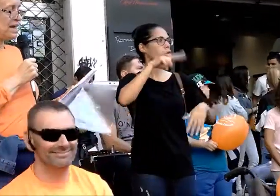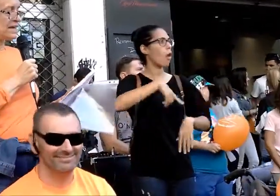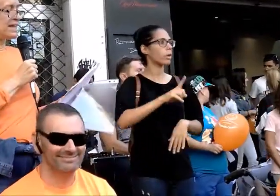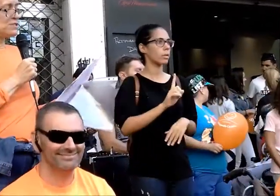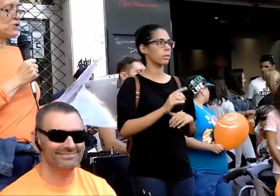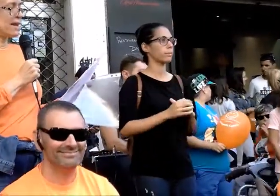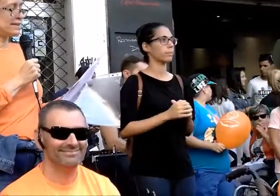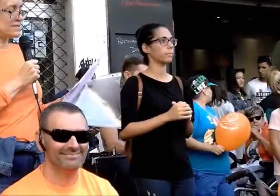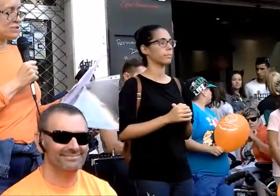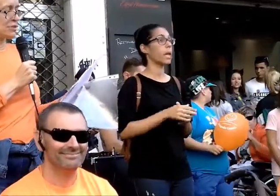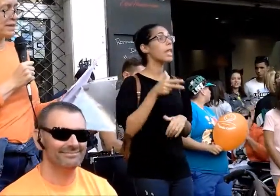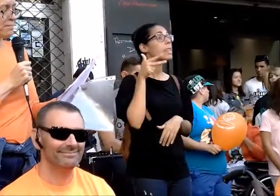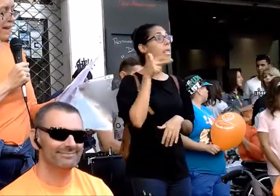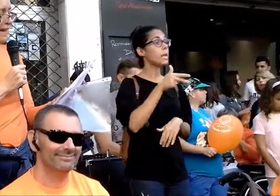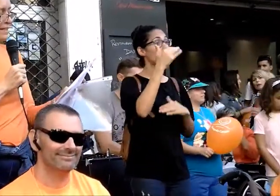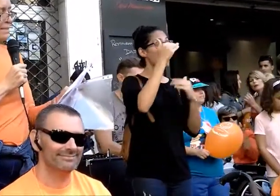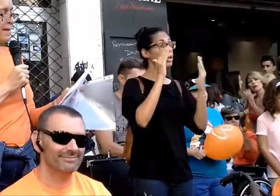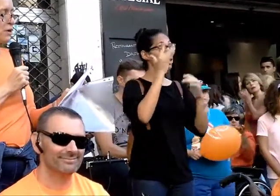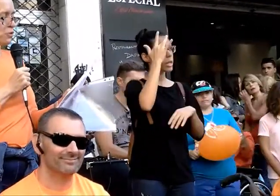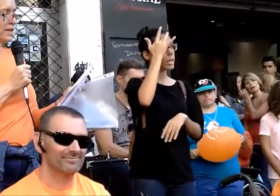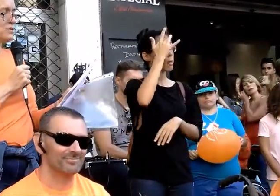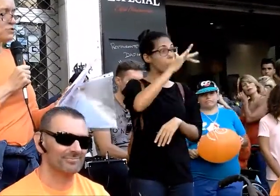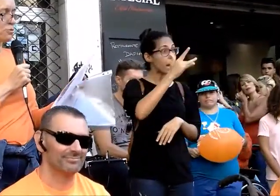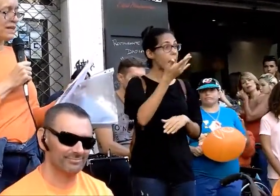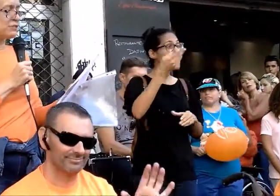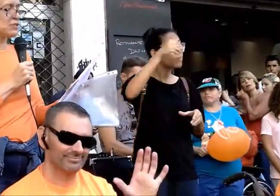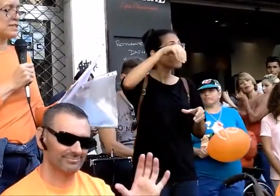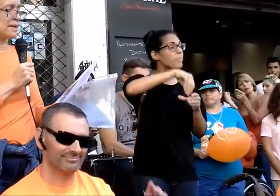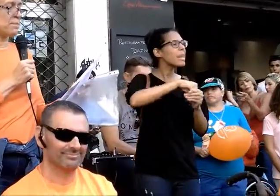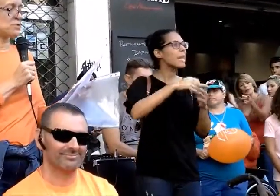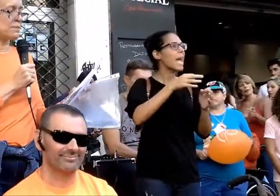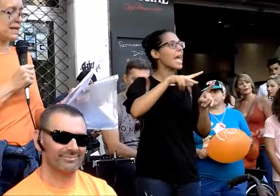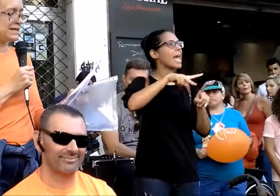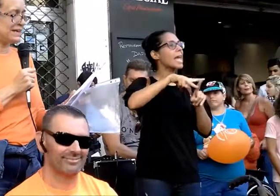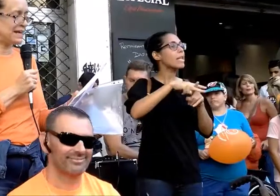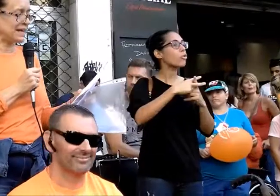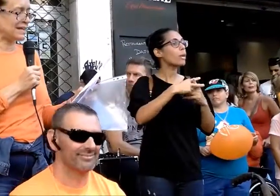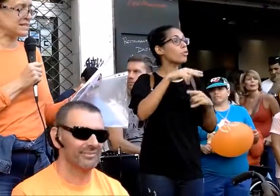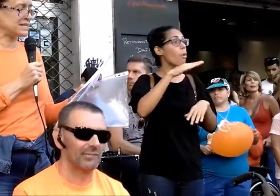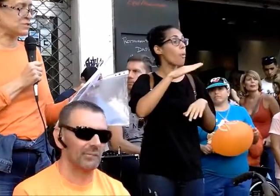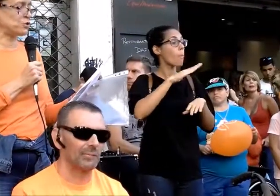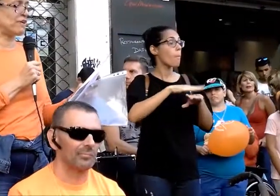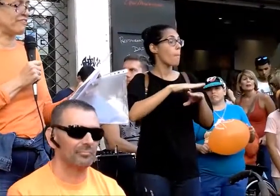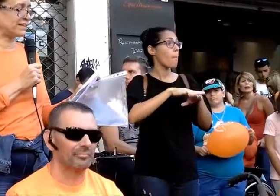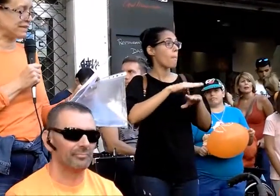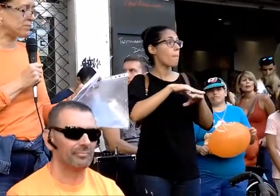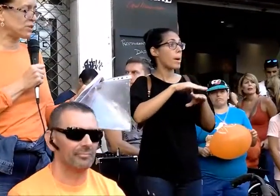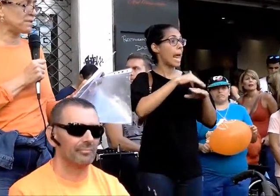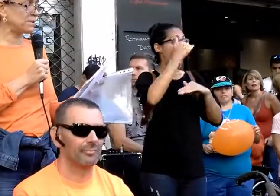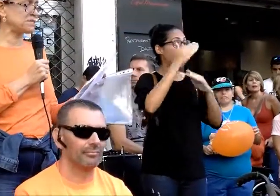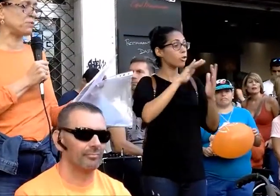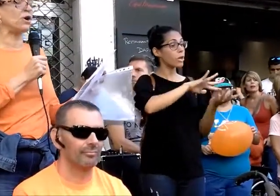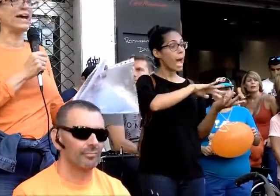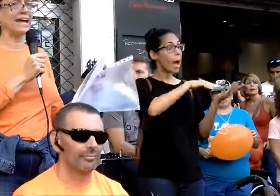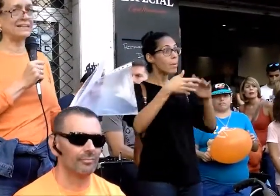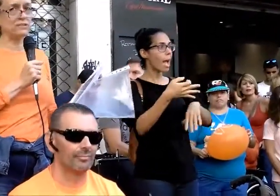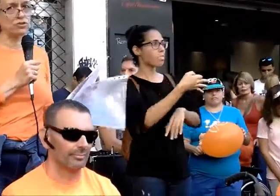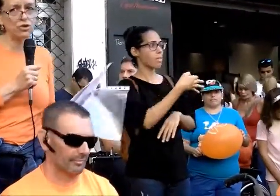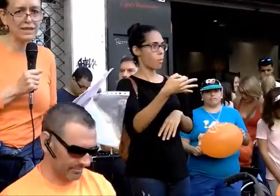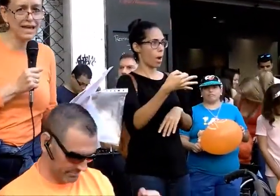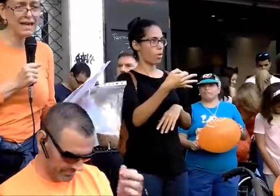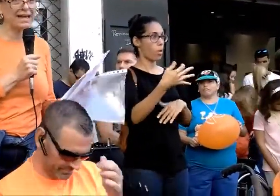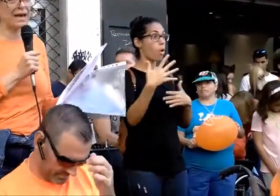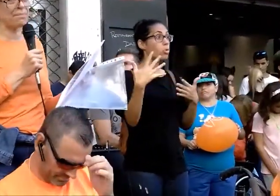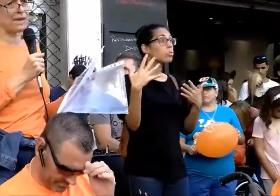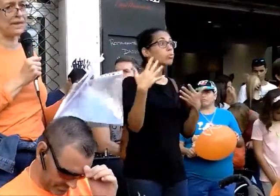El derecho a la atención temprana debe incluir instrumentos que posibiliten el ejercicio efectivo del mismo en